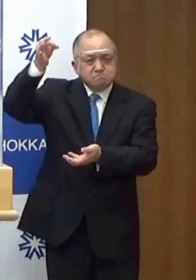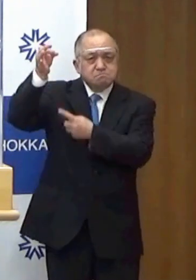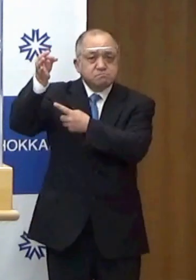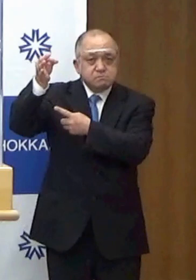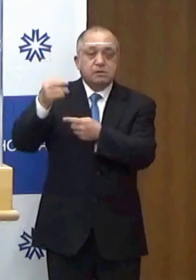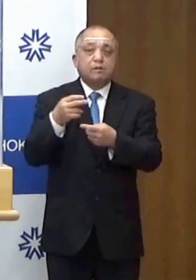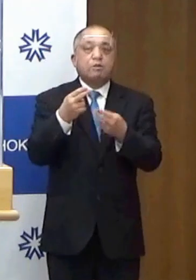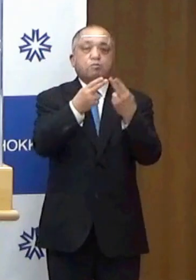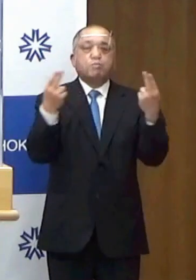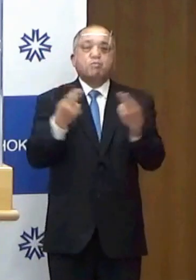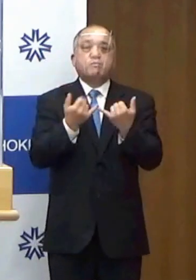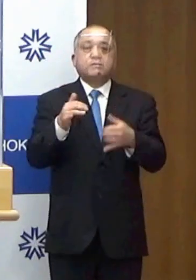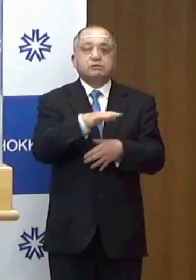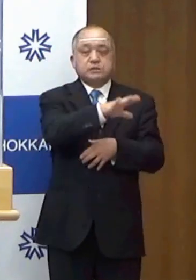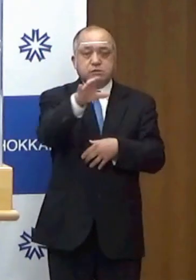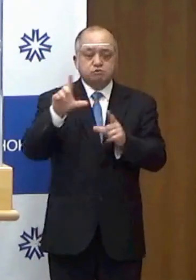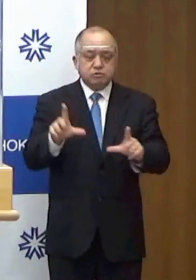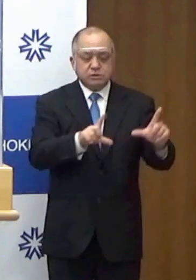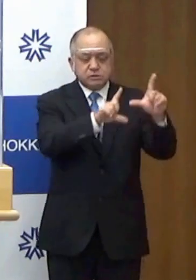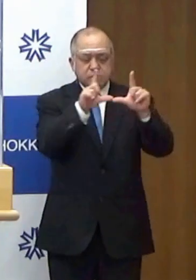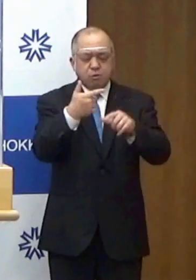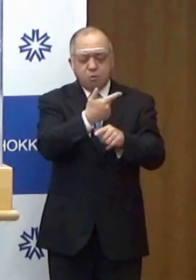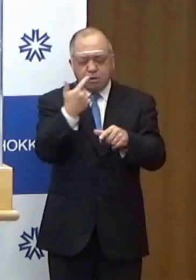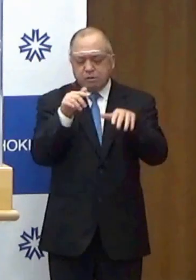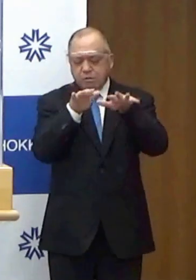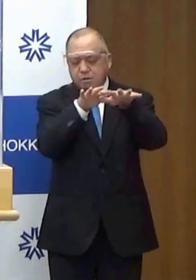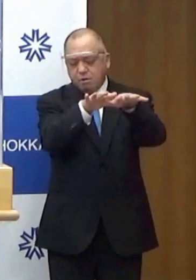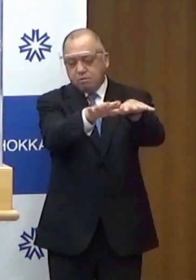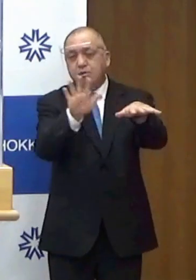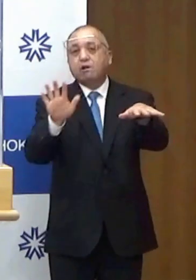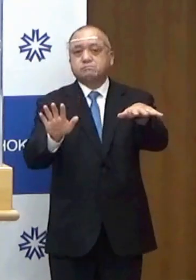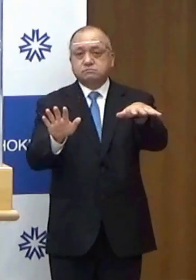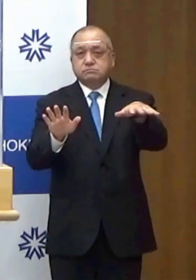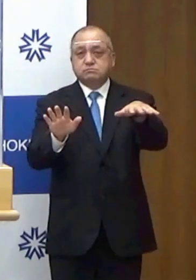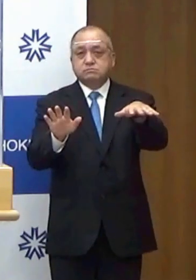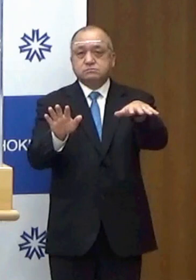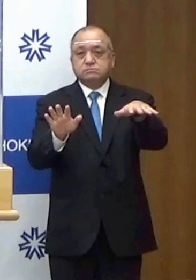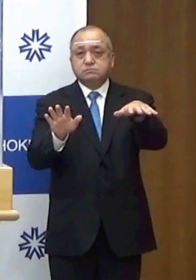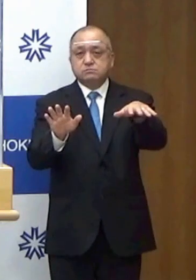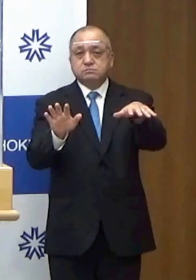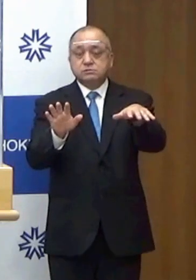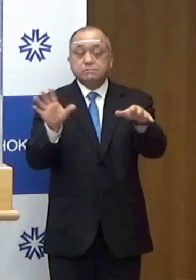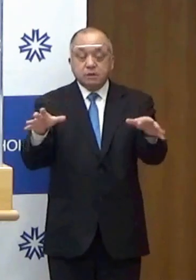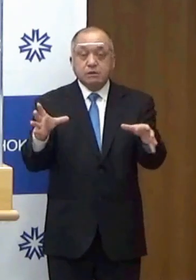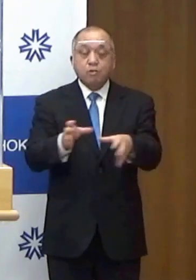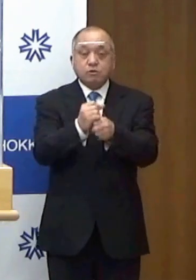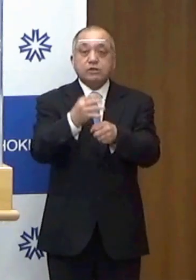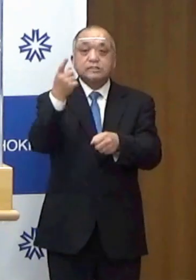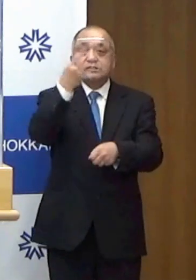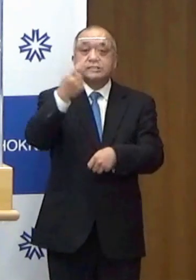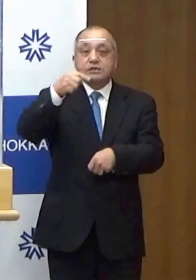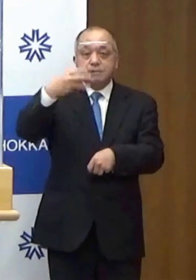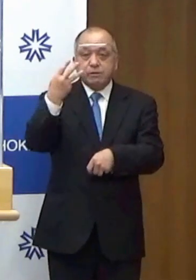民の皆様の暮らしに大きな影響が及んでいるところであります。これまで総額1376